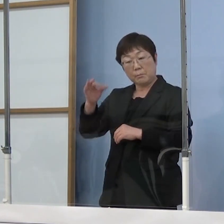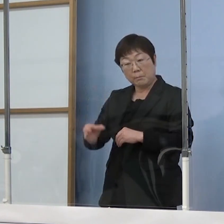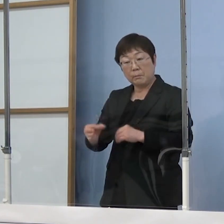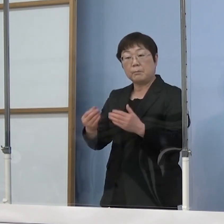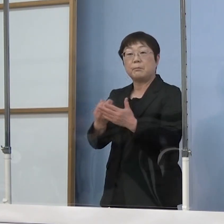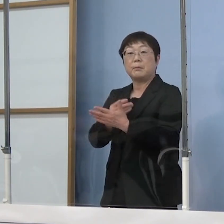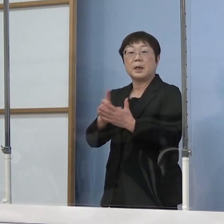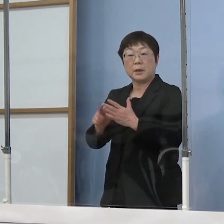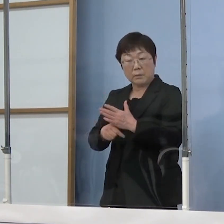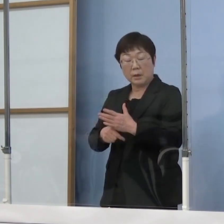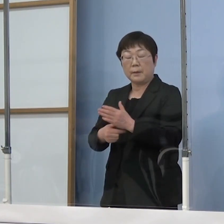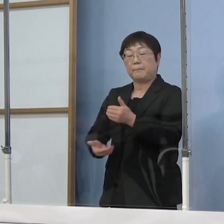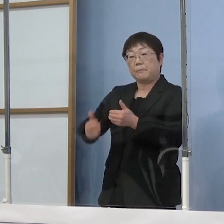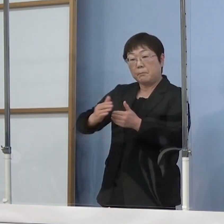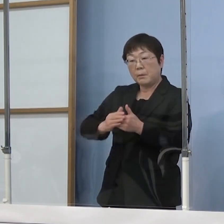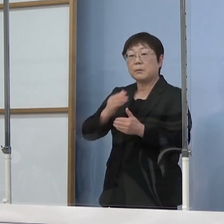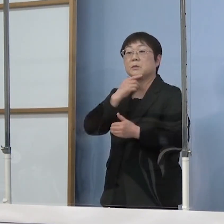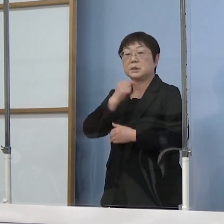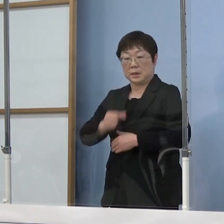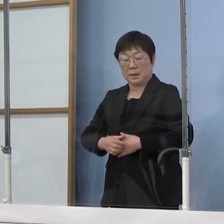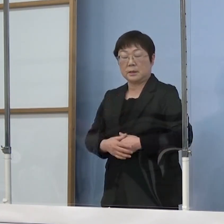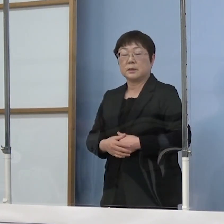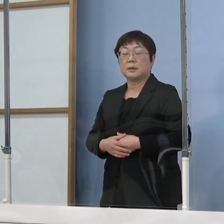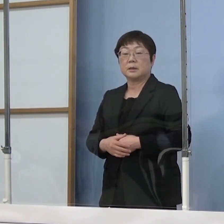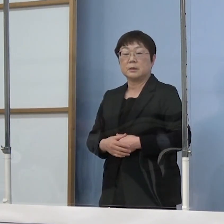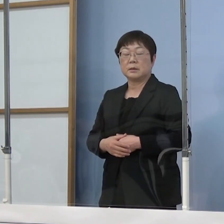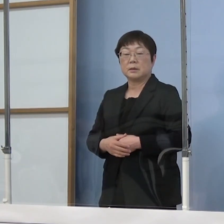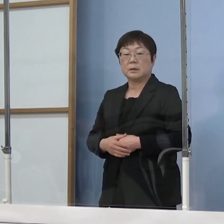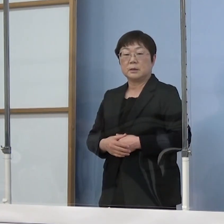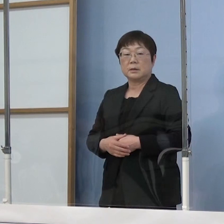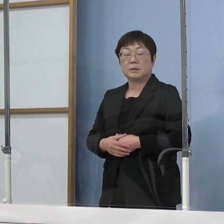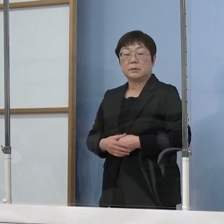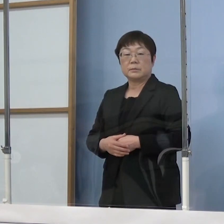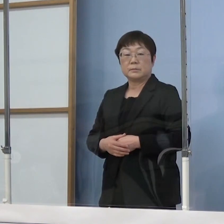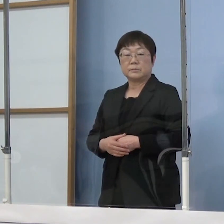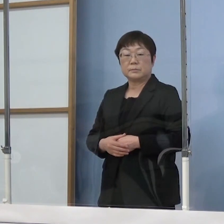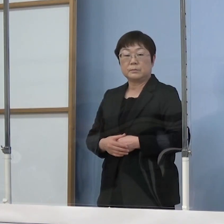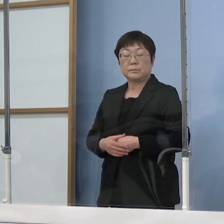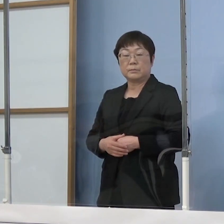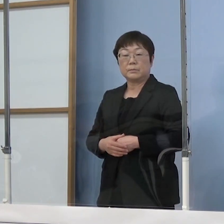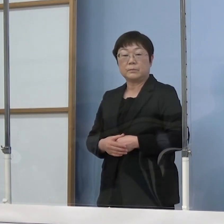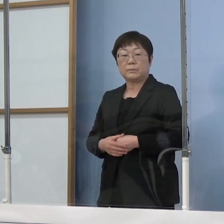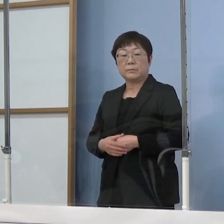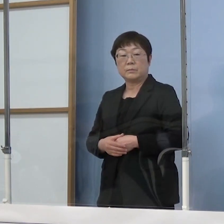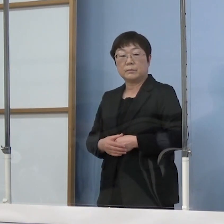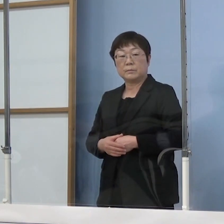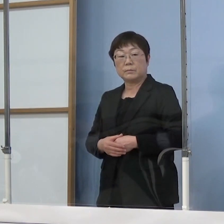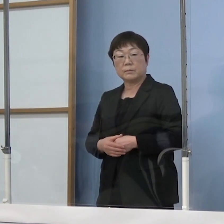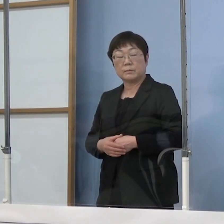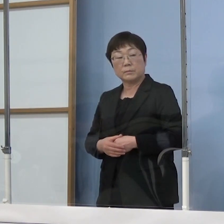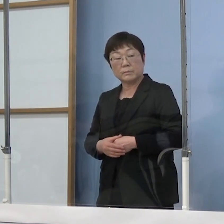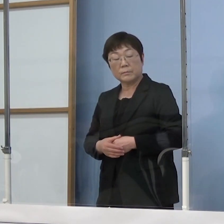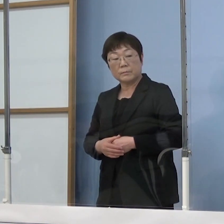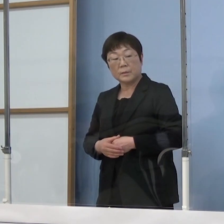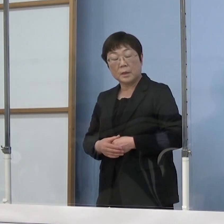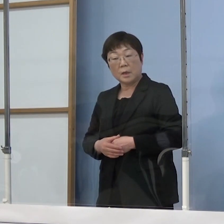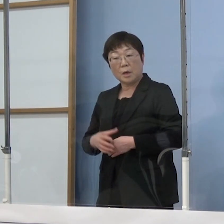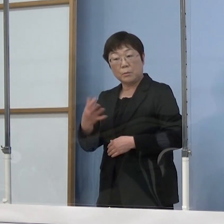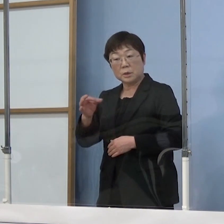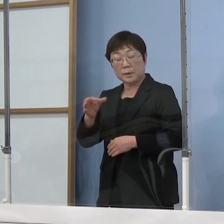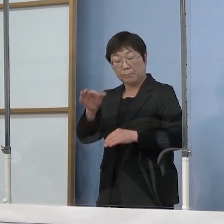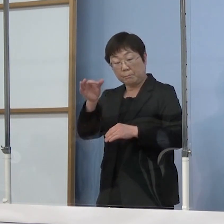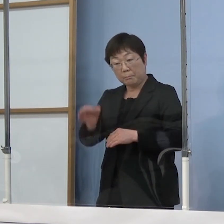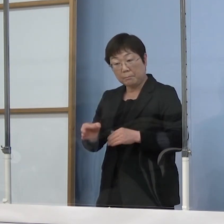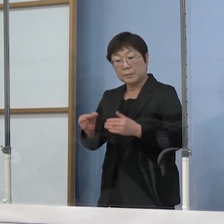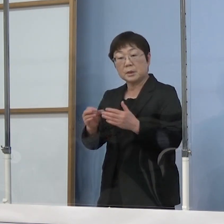場合には埋めさせていただくと、このように考えています。 それより少なくなる 場合、そうです